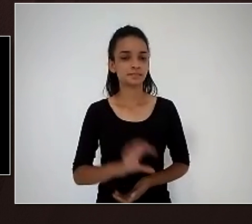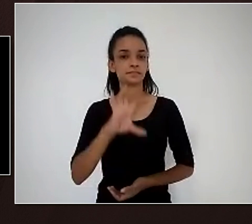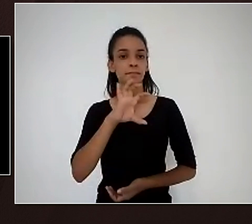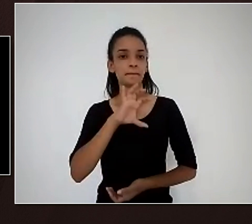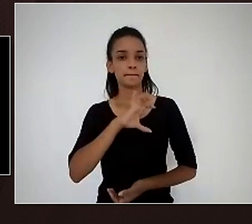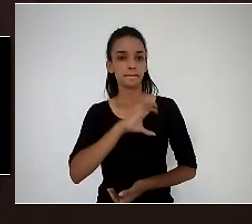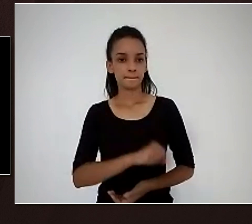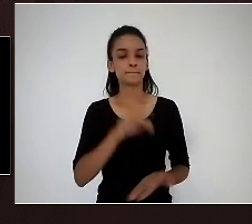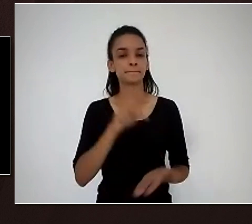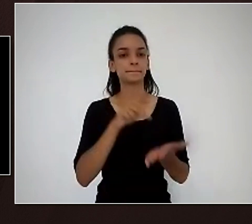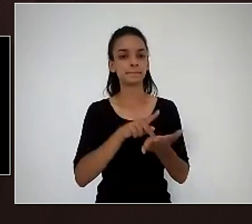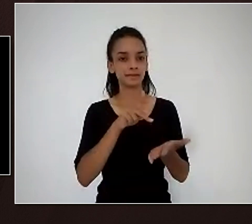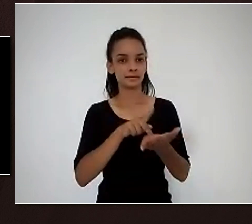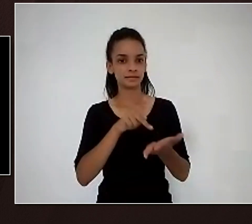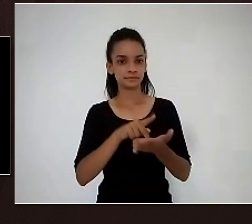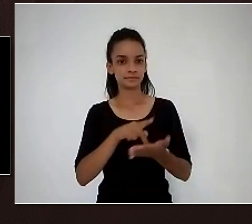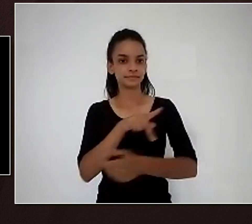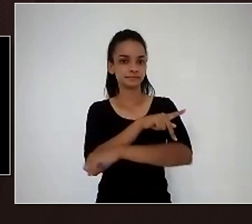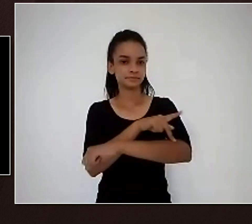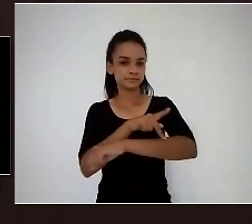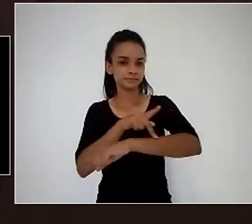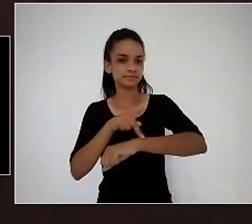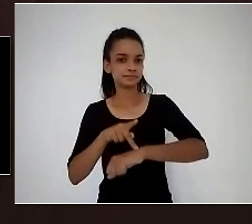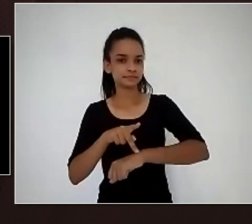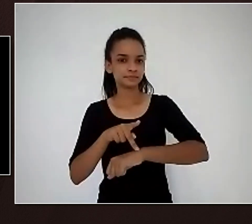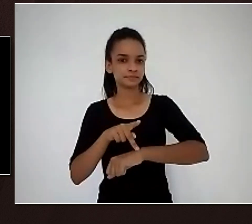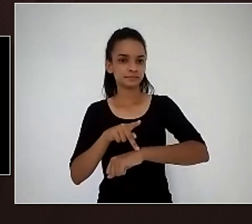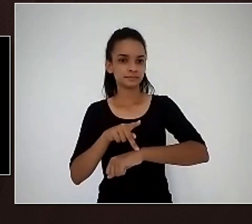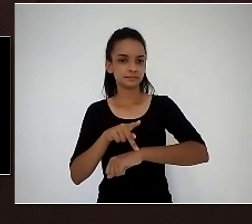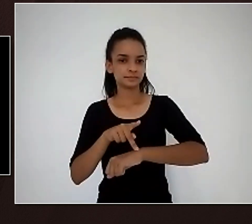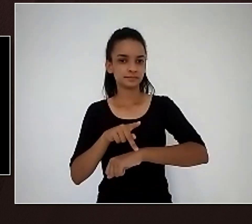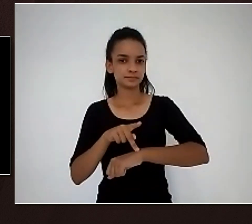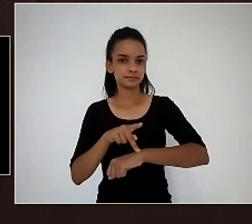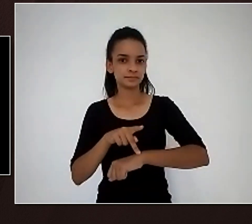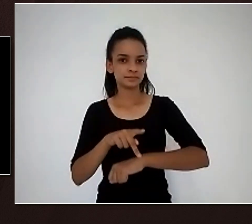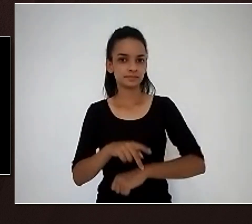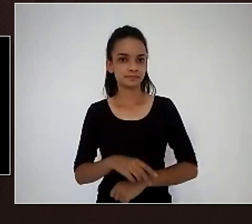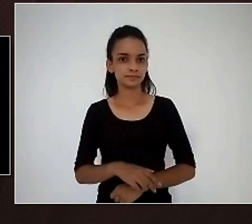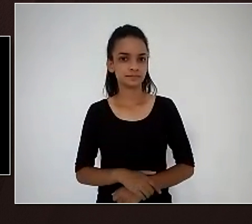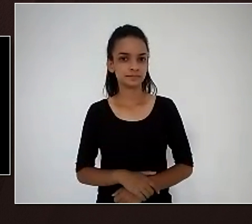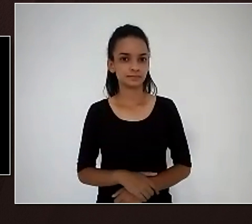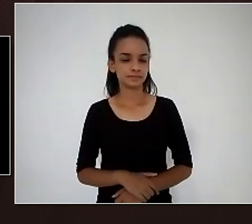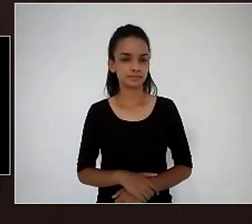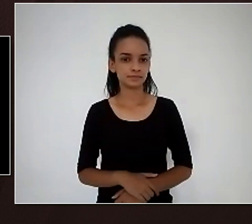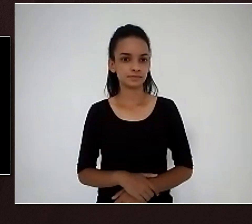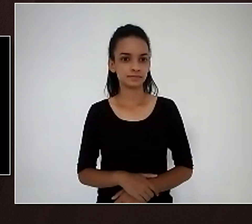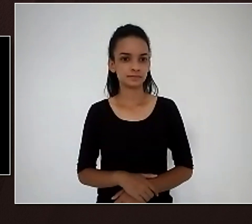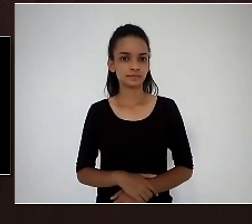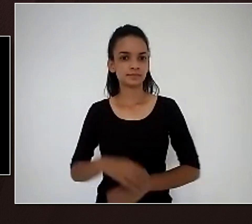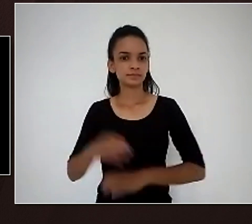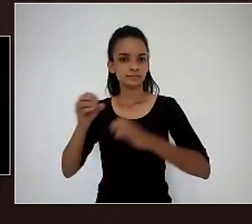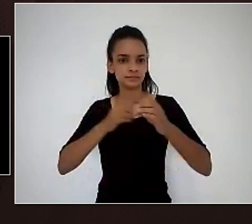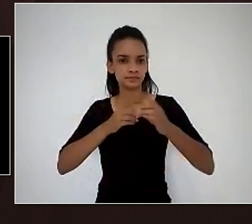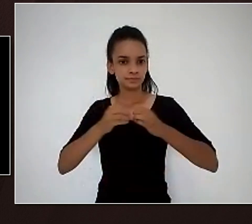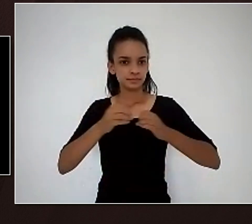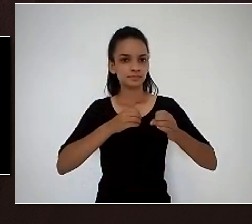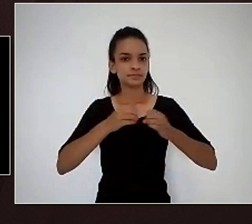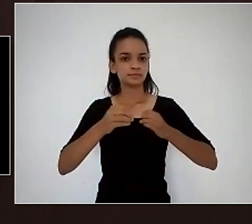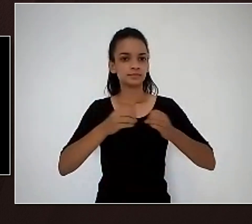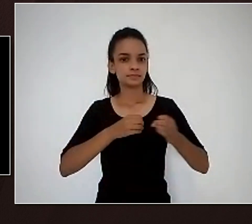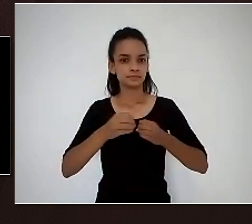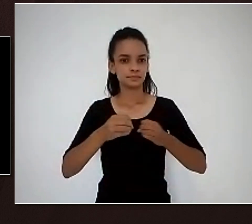aún en hacer todas las cosas que hacemos en la iglesia, toda nuestra obra tiene que tener origen en este amor, porque si no viene de este